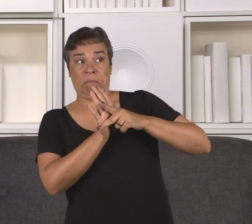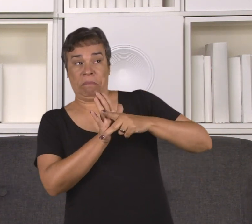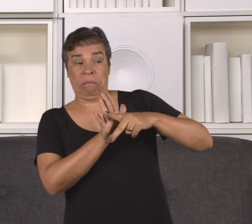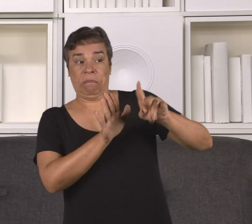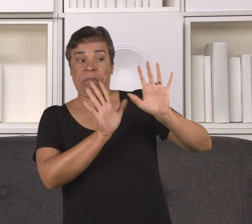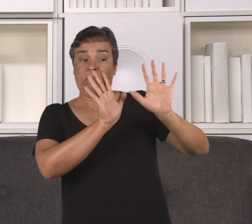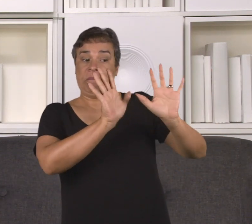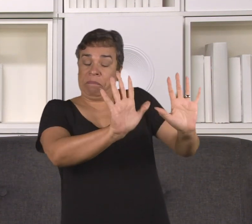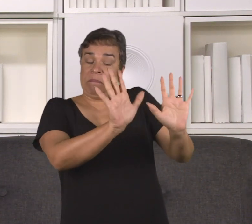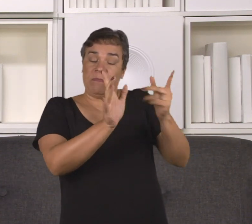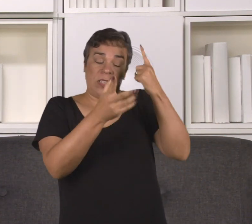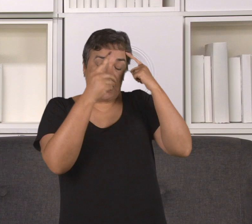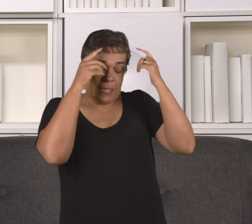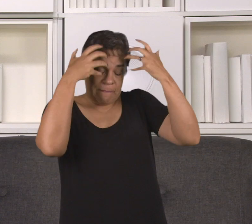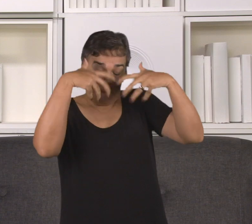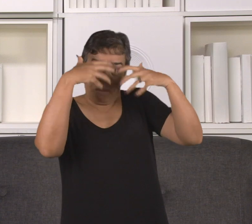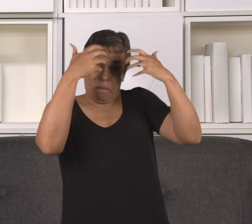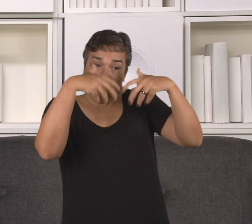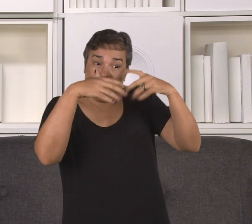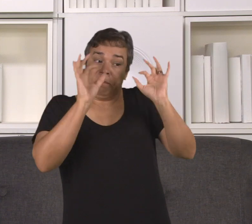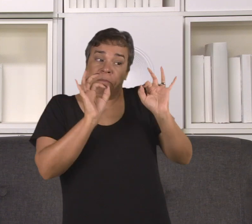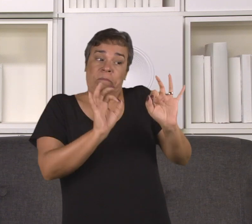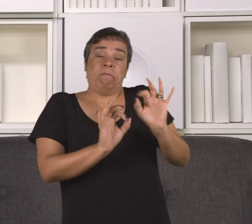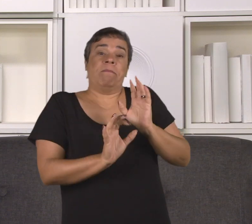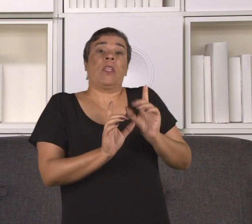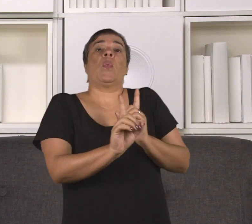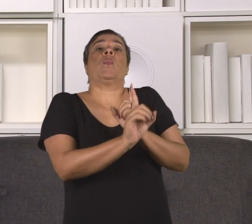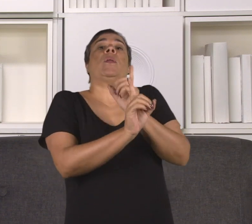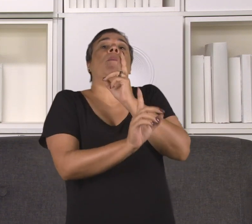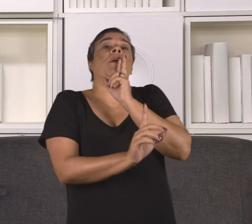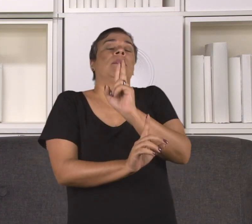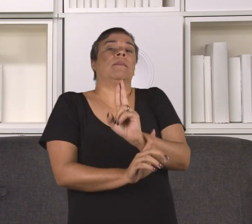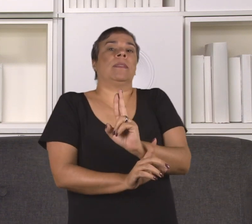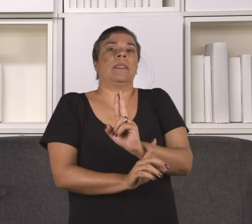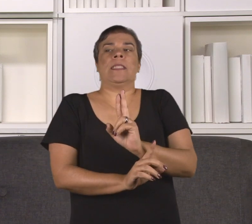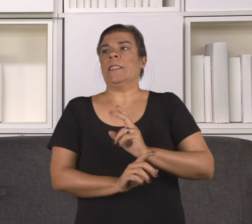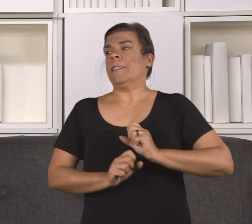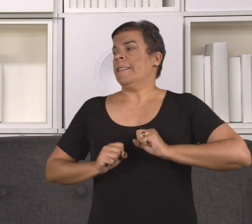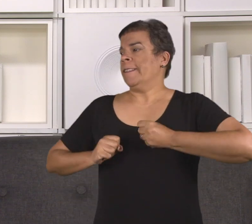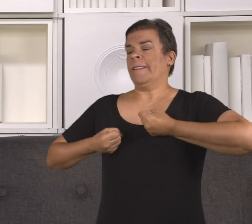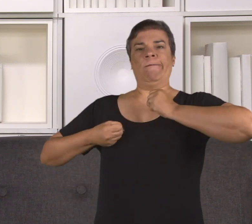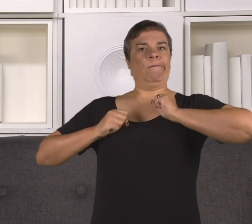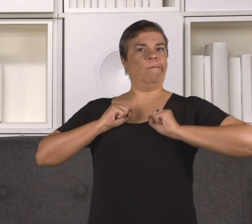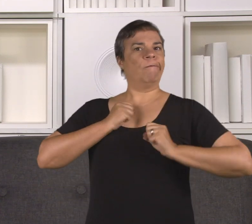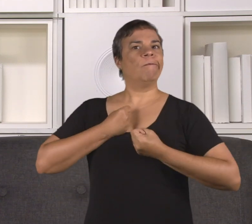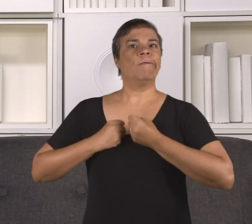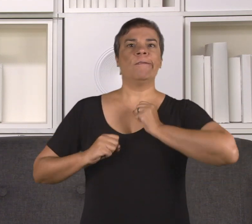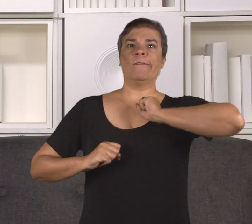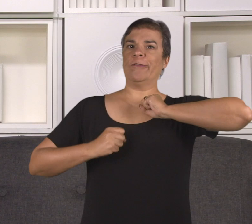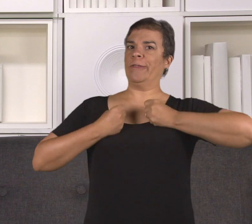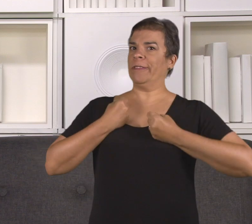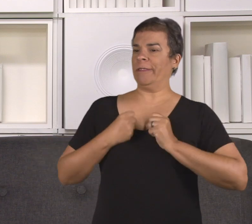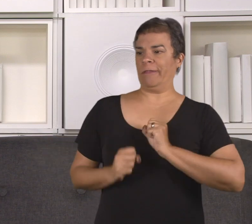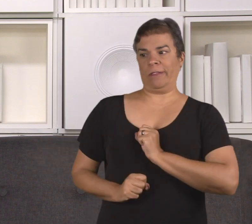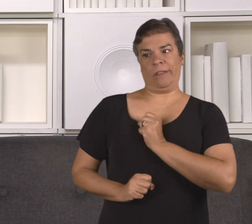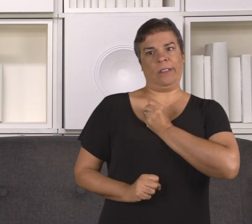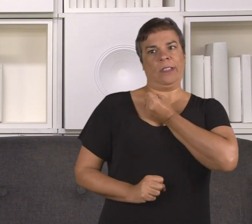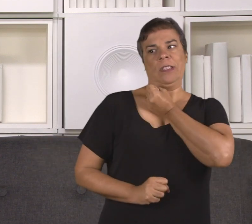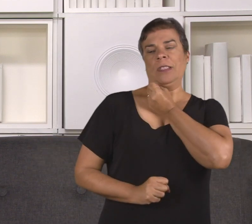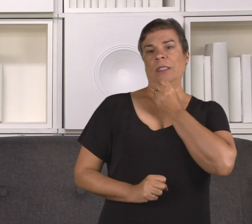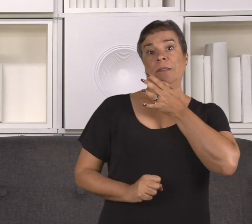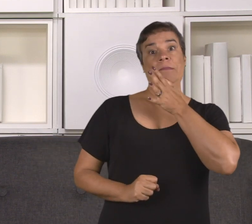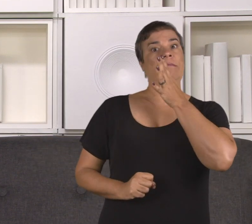têm que ter um veredito a respeito de Jesus. E eles então ficam revoltados com a palavra do cego,